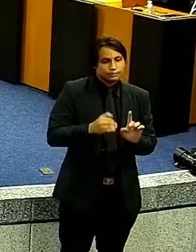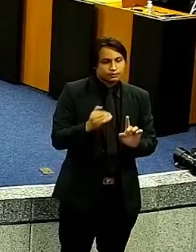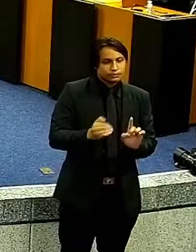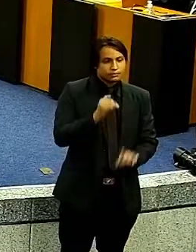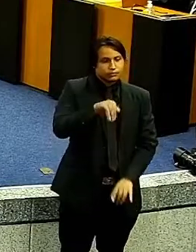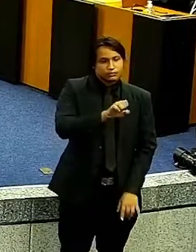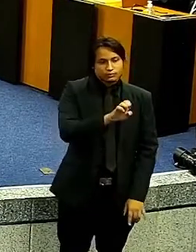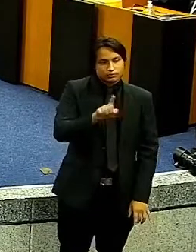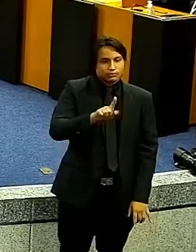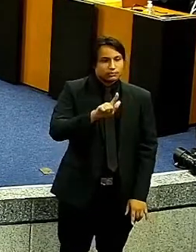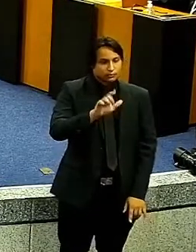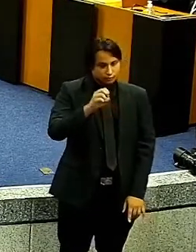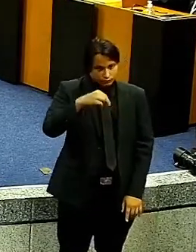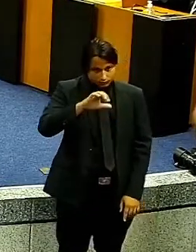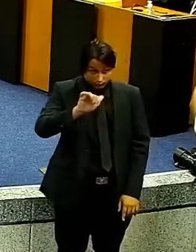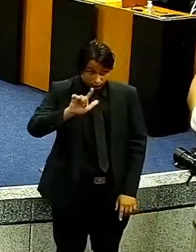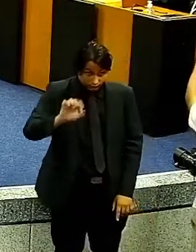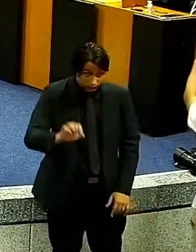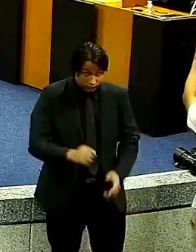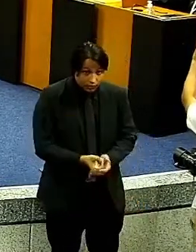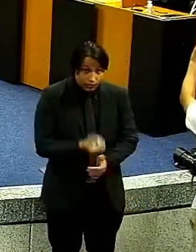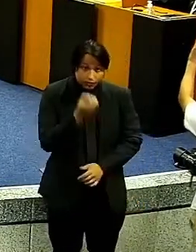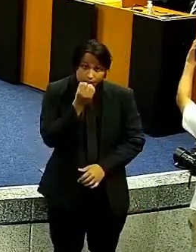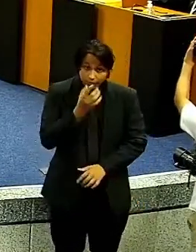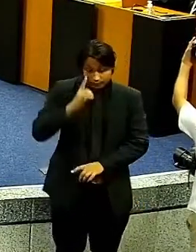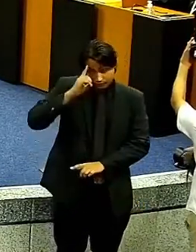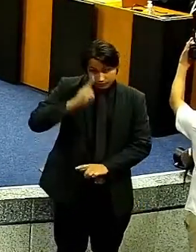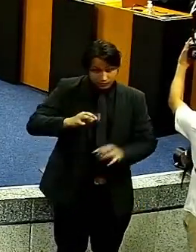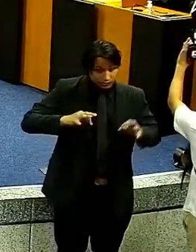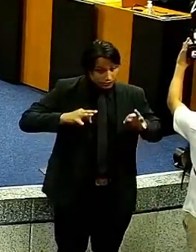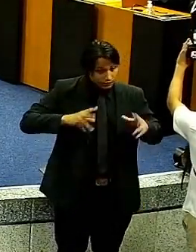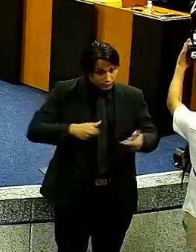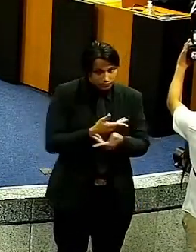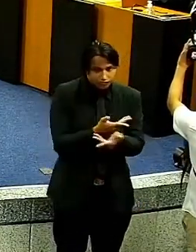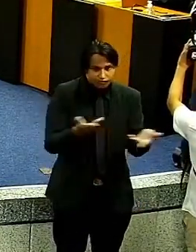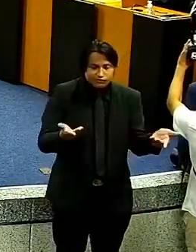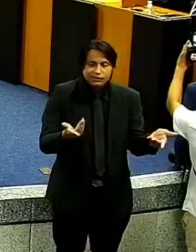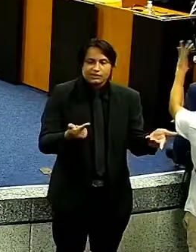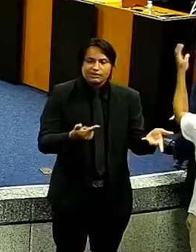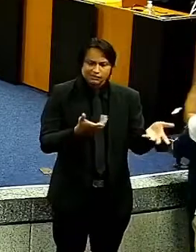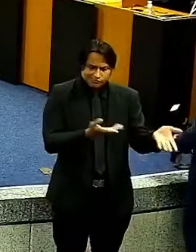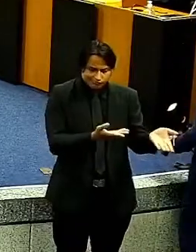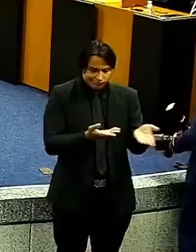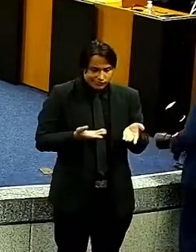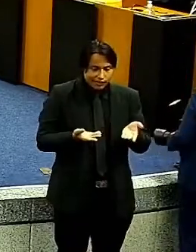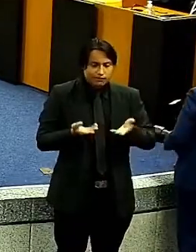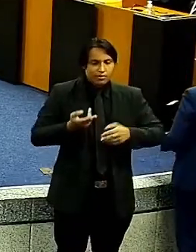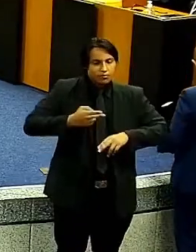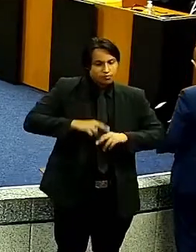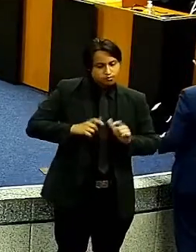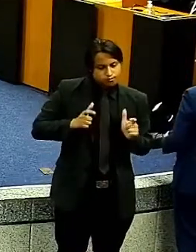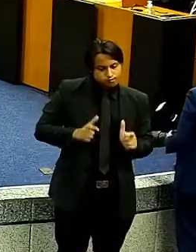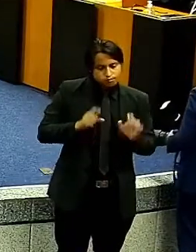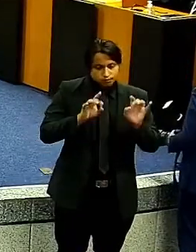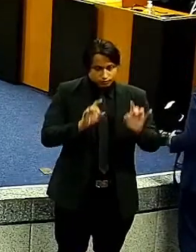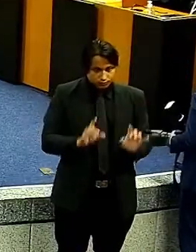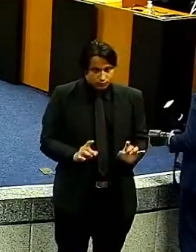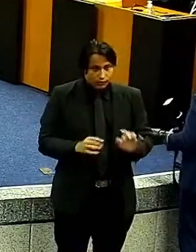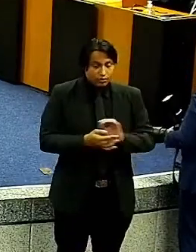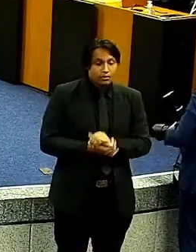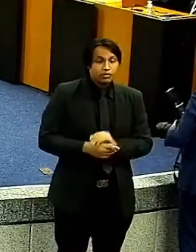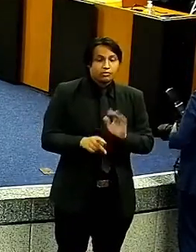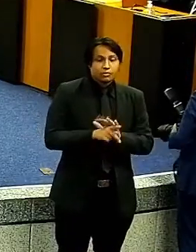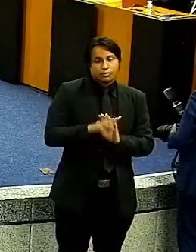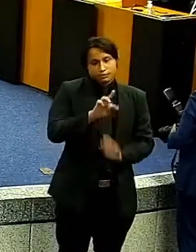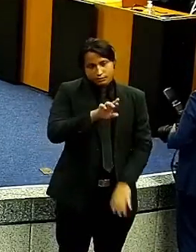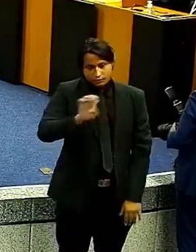corte bom dia a todos e a todas convido para ocupar lugar de Honra e prestar o compromisso regimental como presidente do Tribunal Regional Eleitoral do